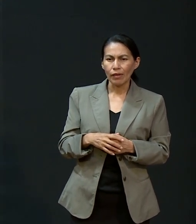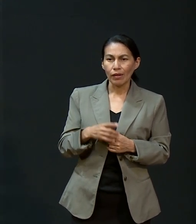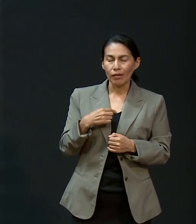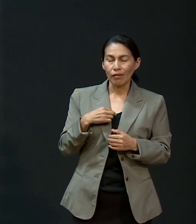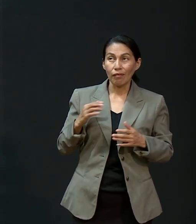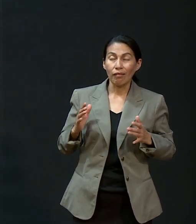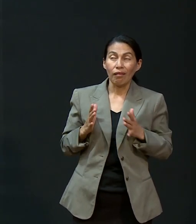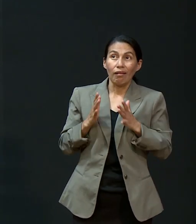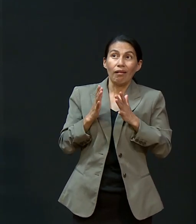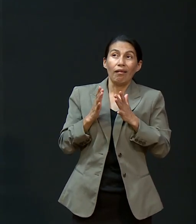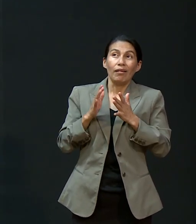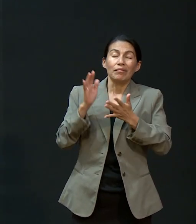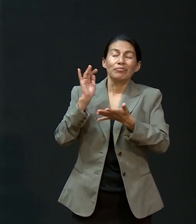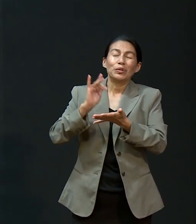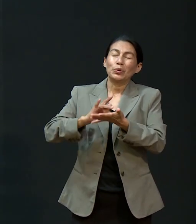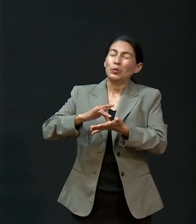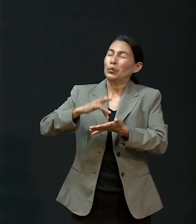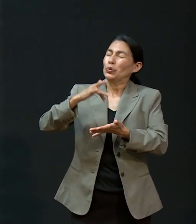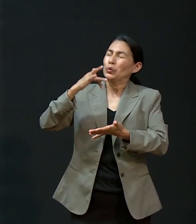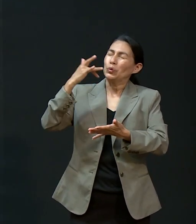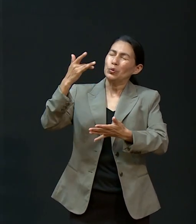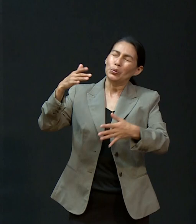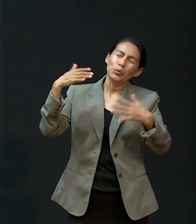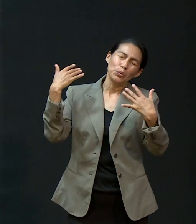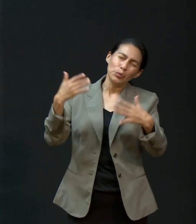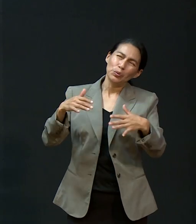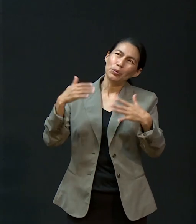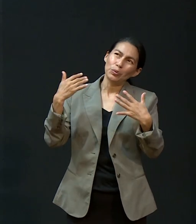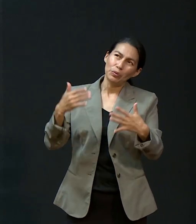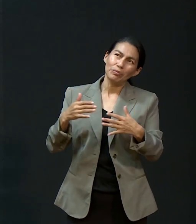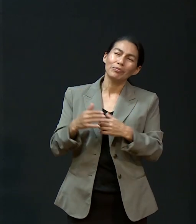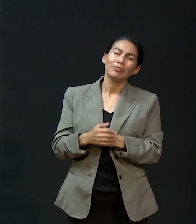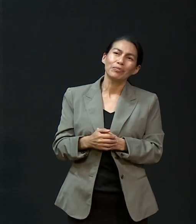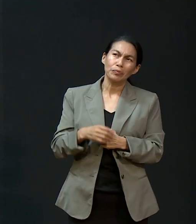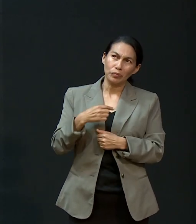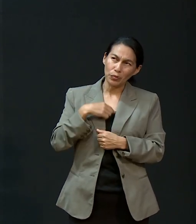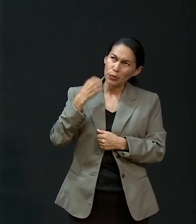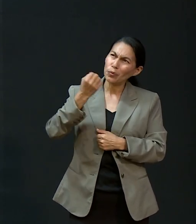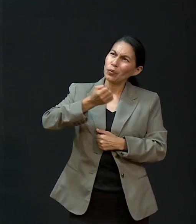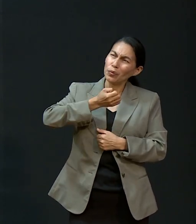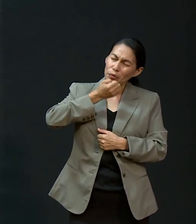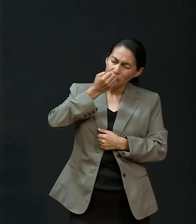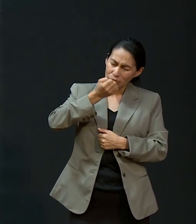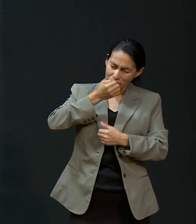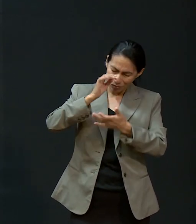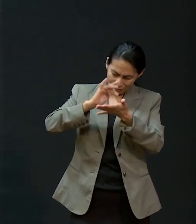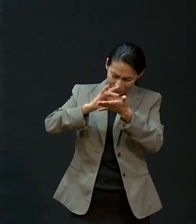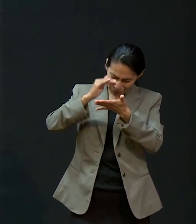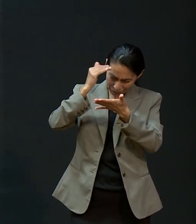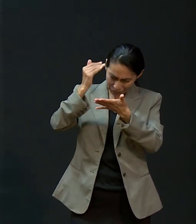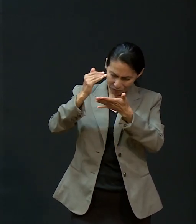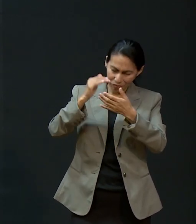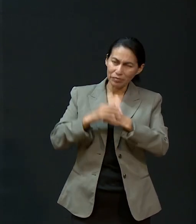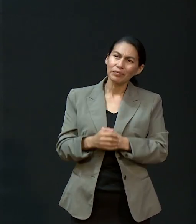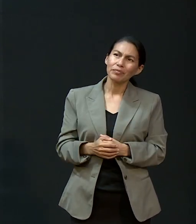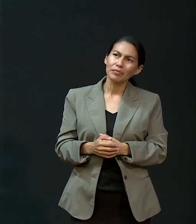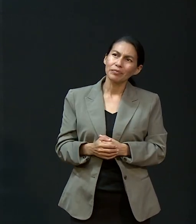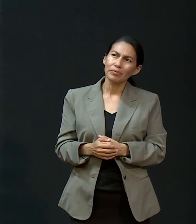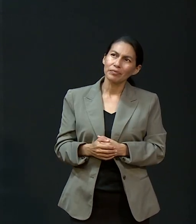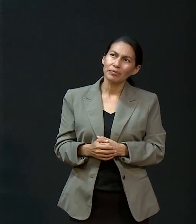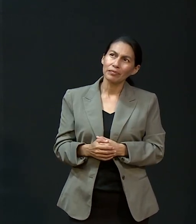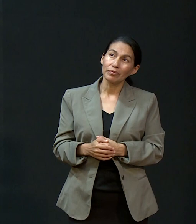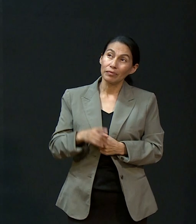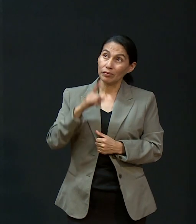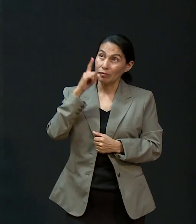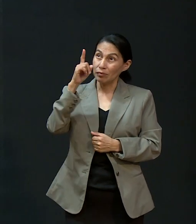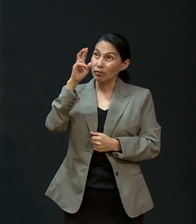yo estaba sorprendida y estaba muy agradecida con Dios y dije, gracias otra vez. Y volví a orar y dije, Dios, gracias.